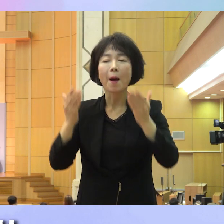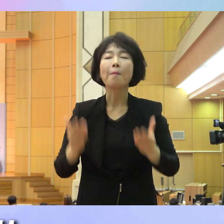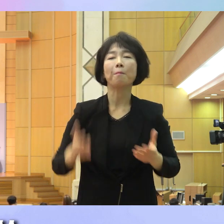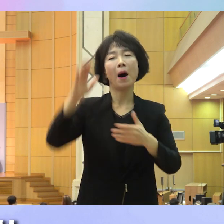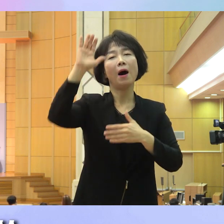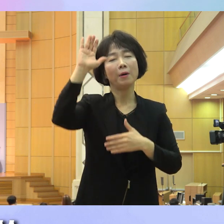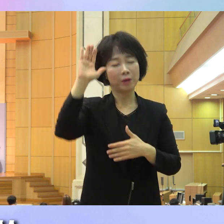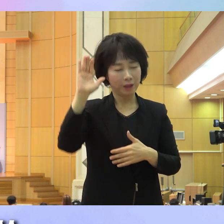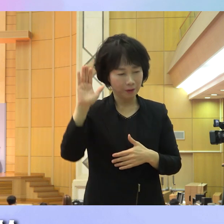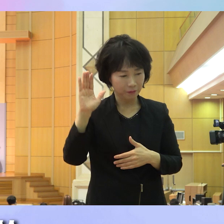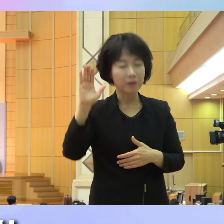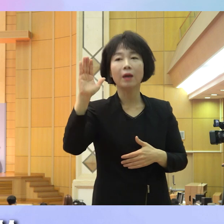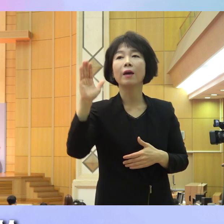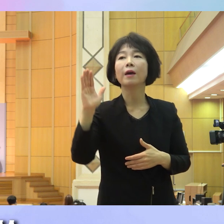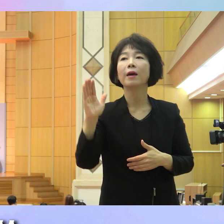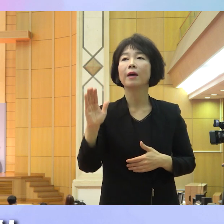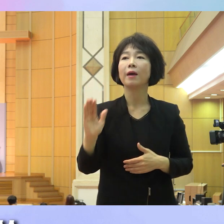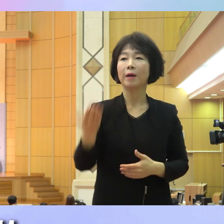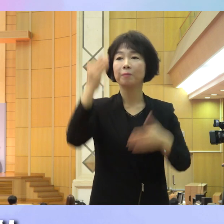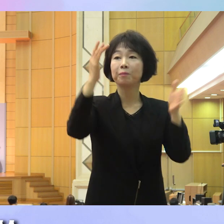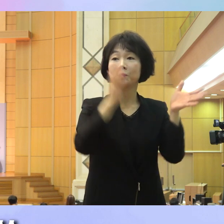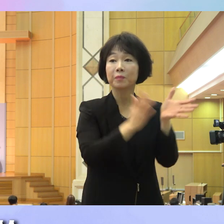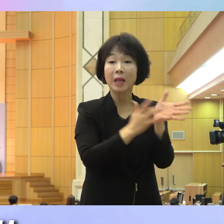확실히 받겠네.